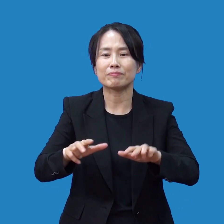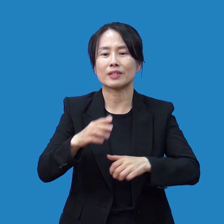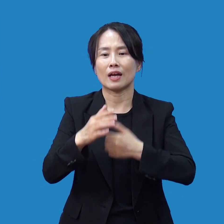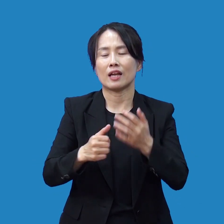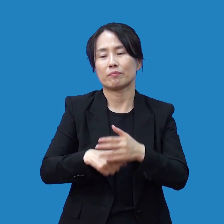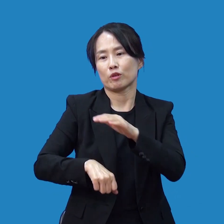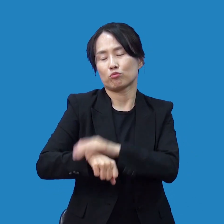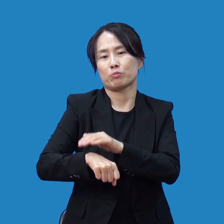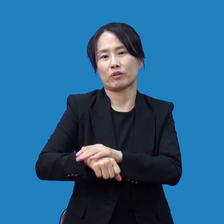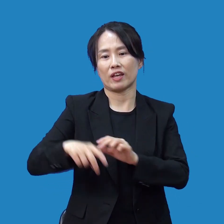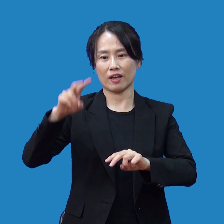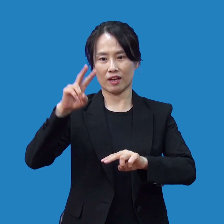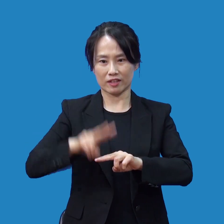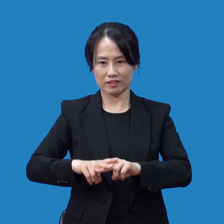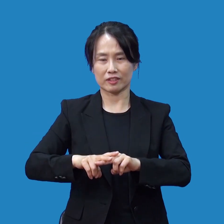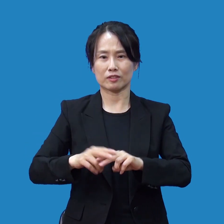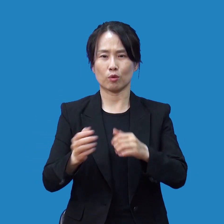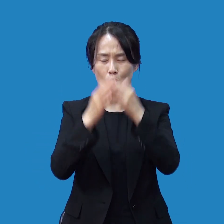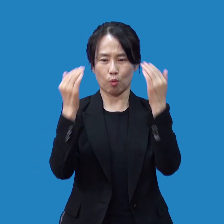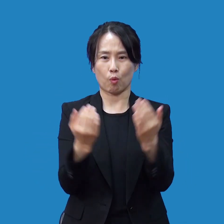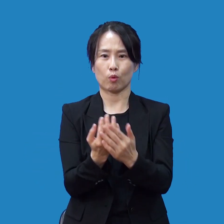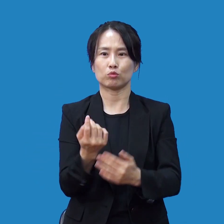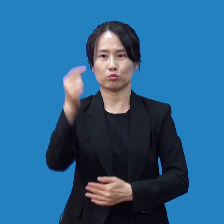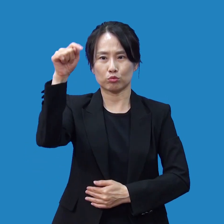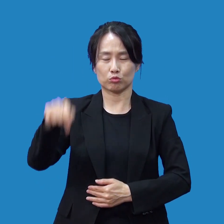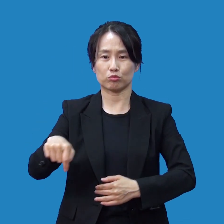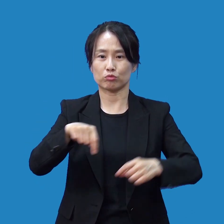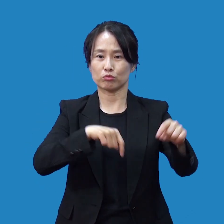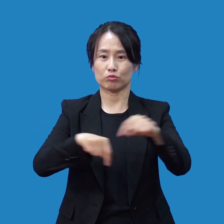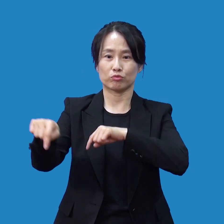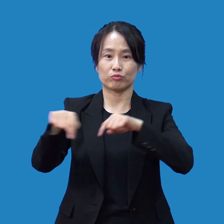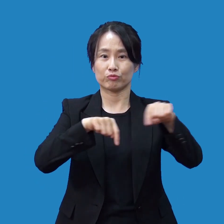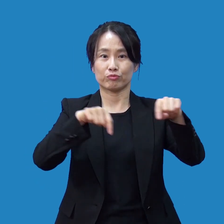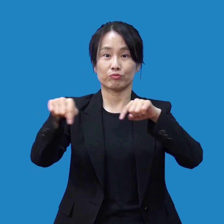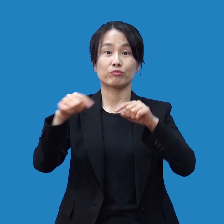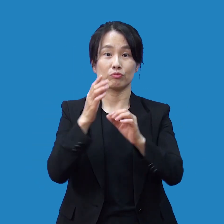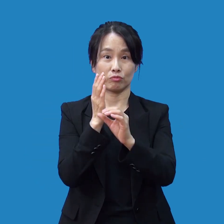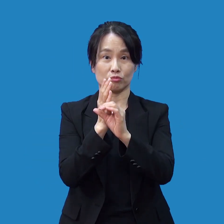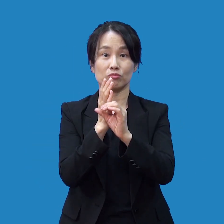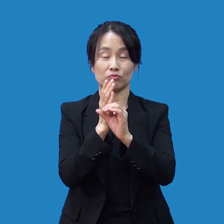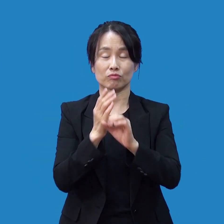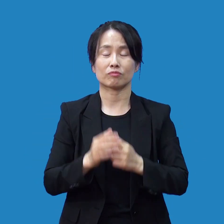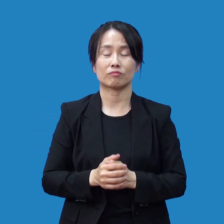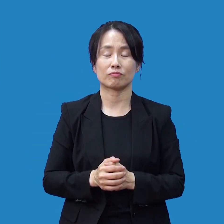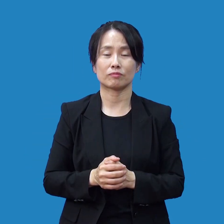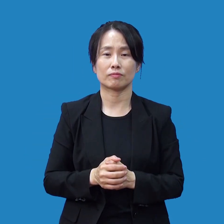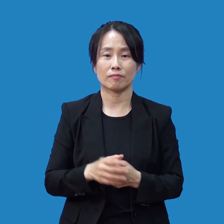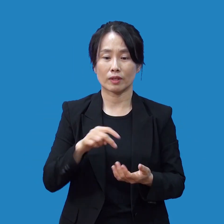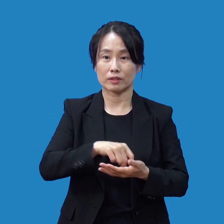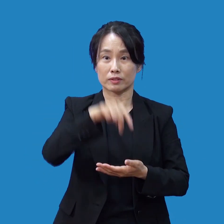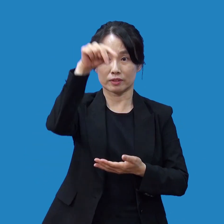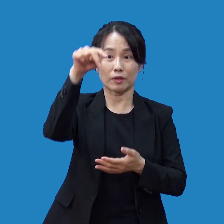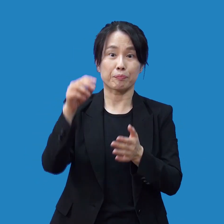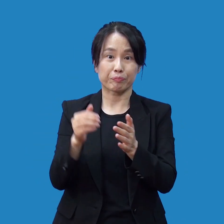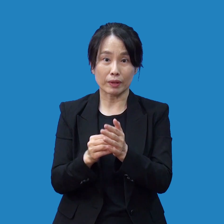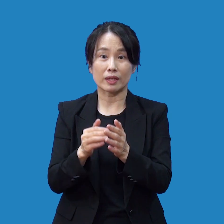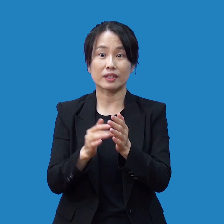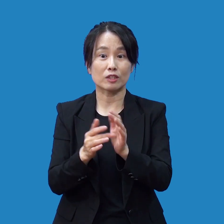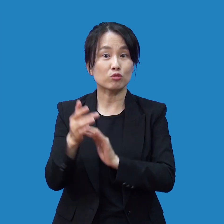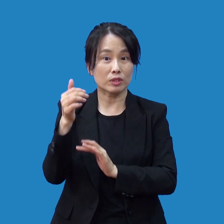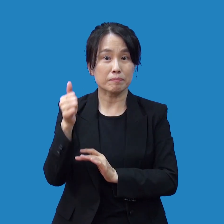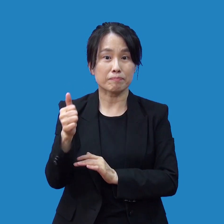진정한 왕으로 등극하셨다. 그게 바로 승천입니다. 그런데 승천하신 주님,